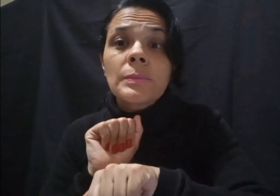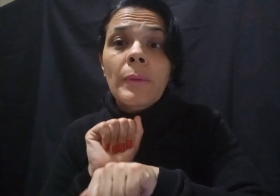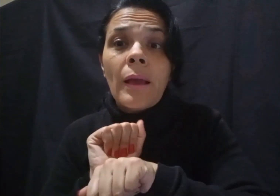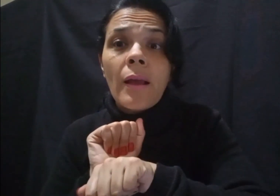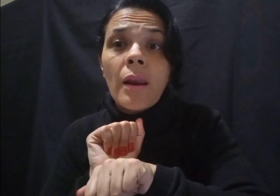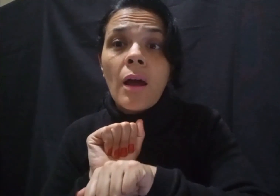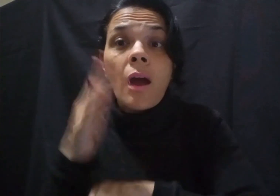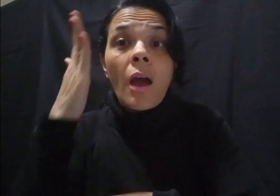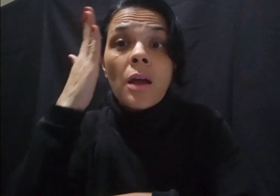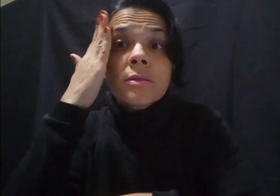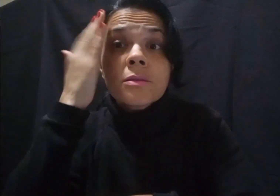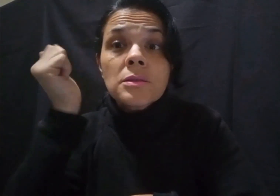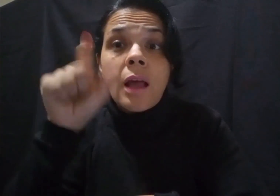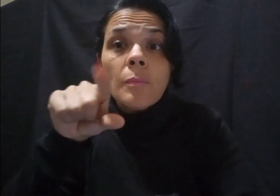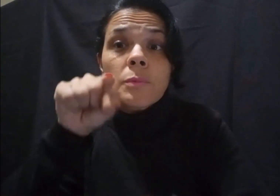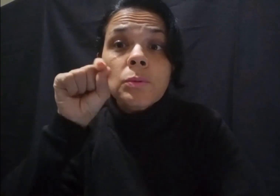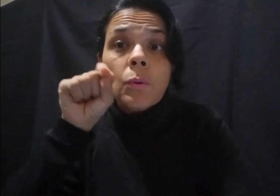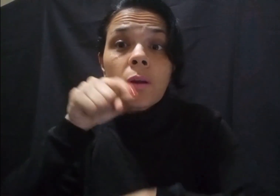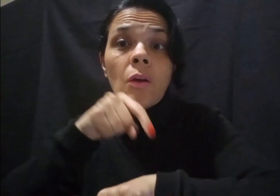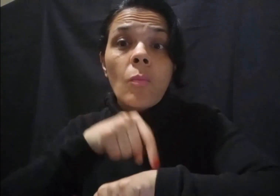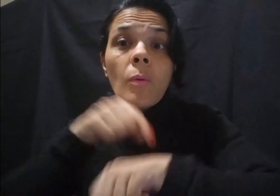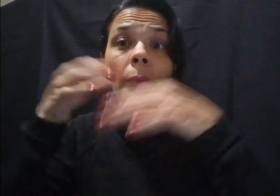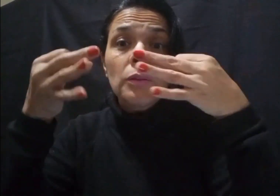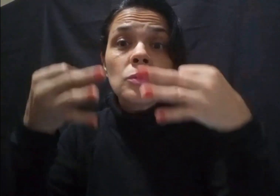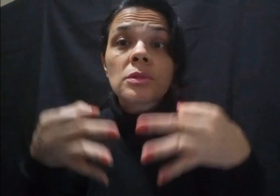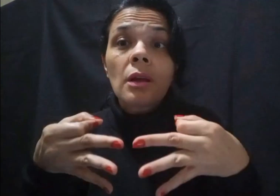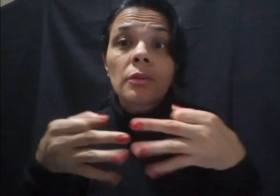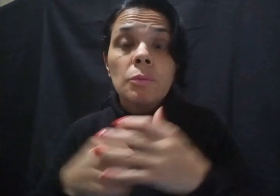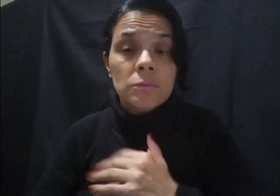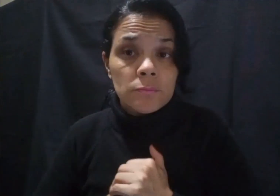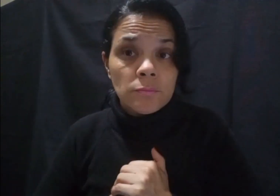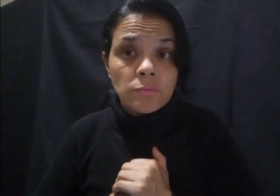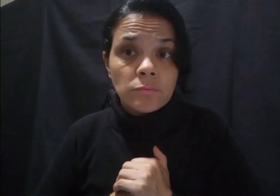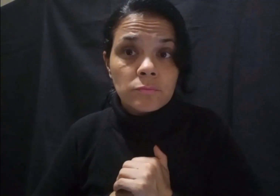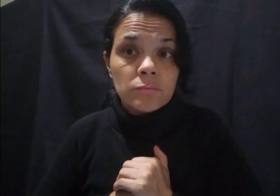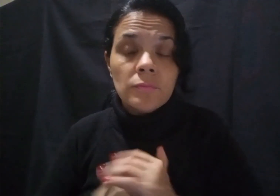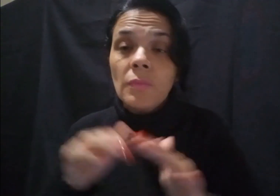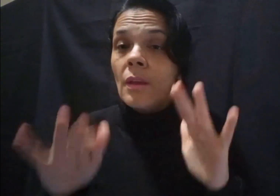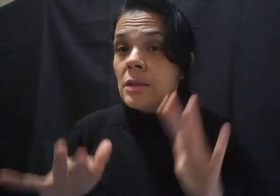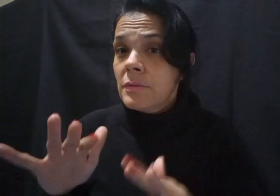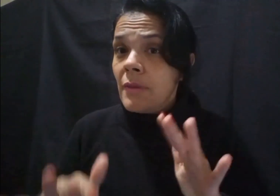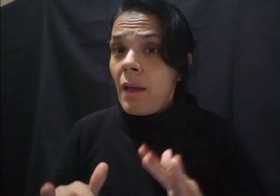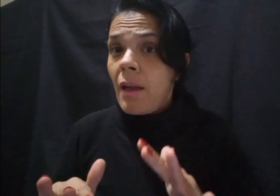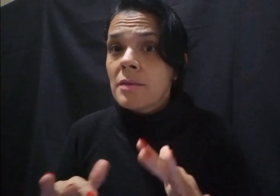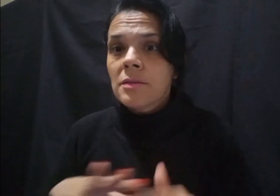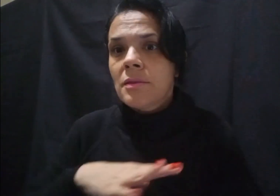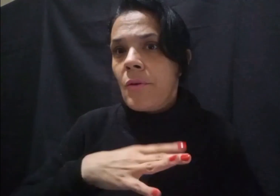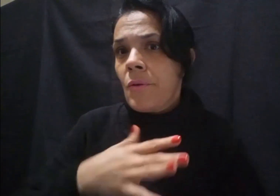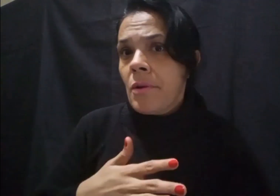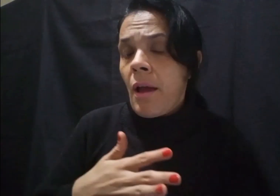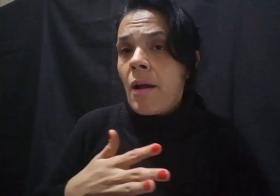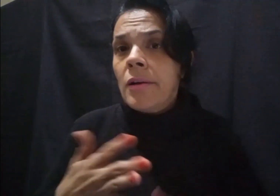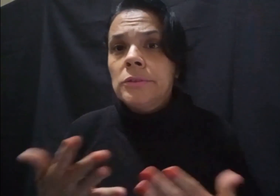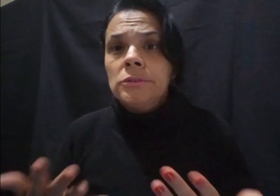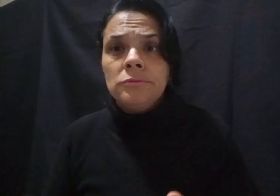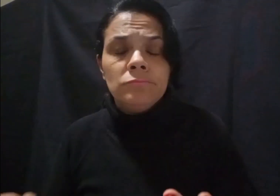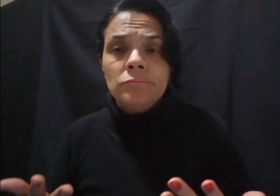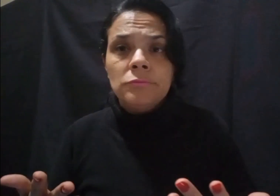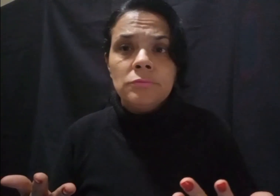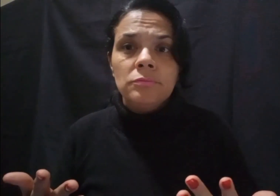sabe discernir, sabe agir no momento certo. Quantas vezes confundimos coragem com imprudência?